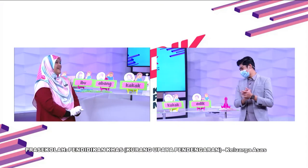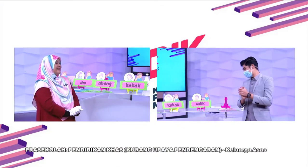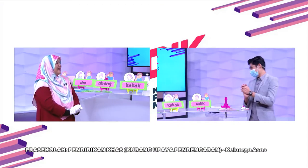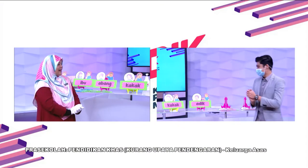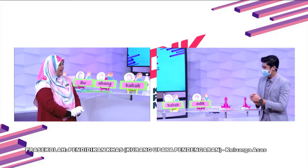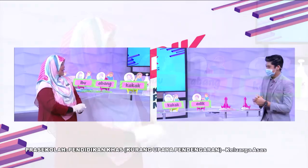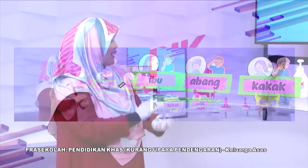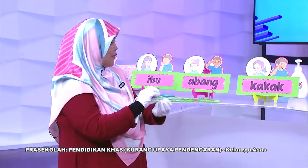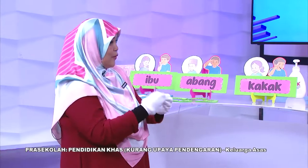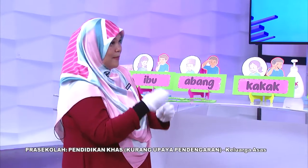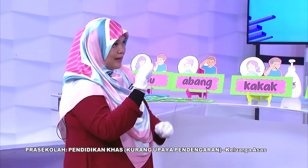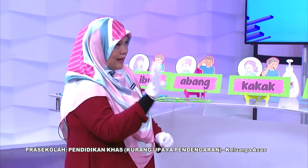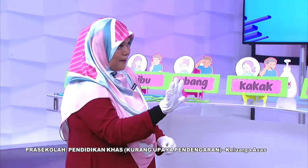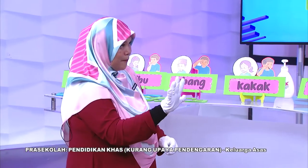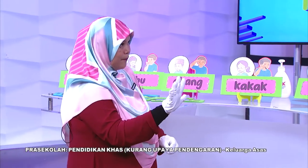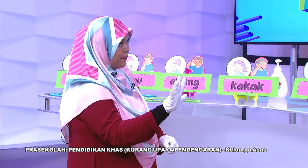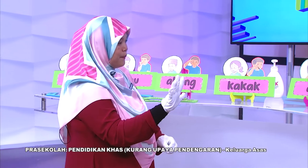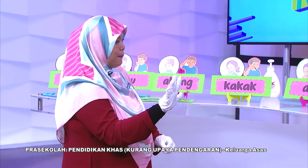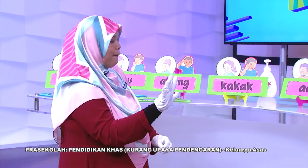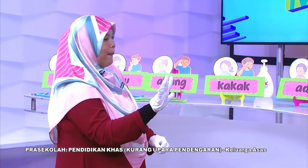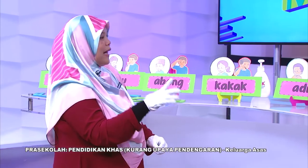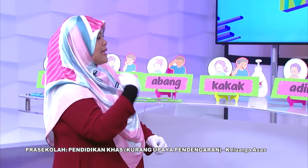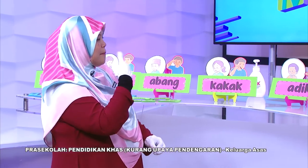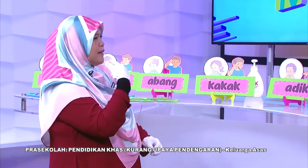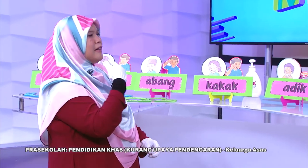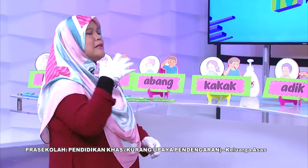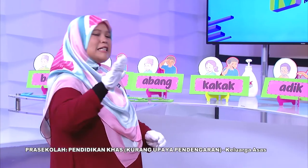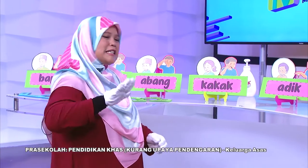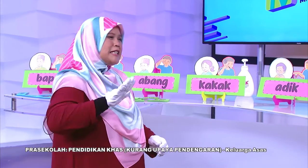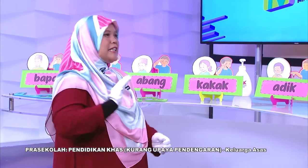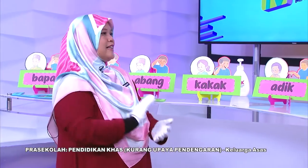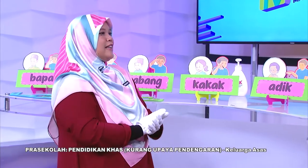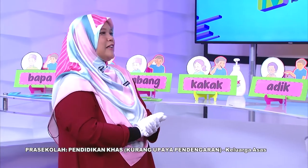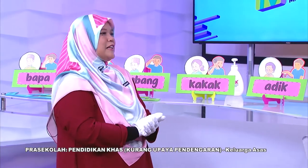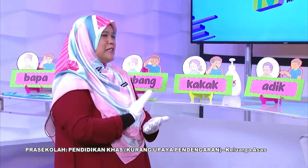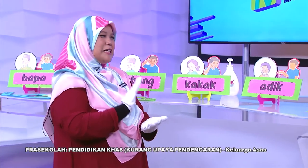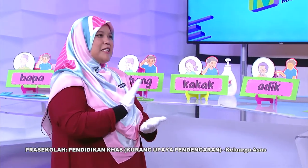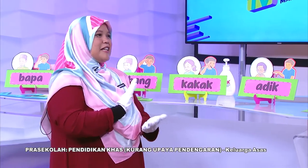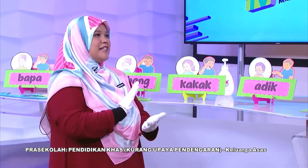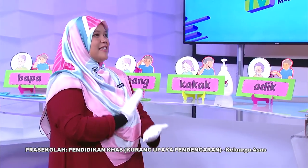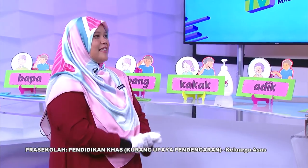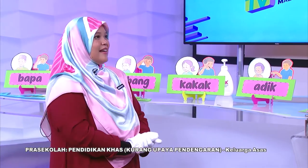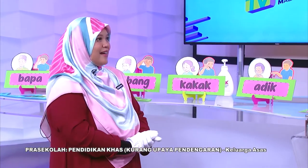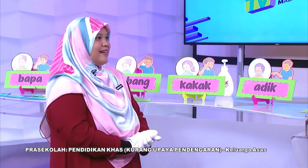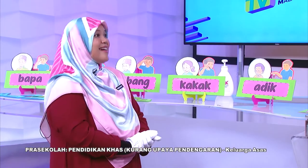yang nah shape yang kecil-kecil gitu panggil adik